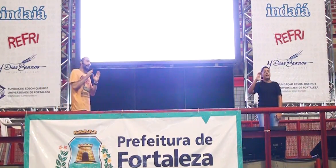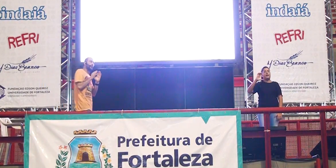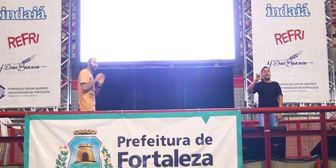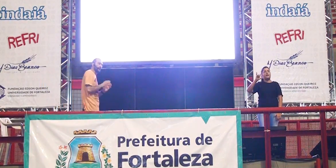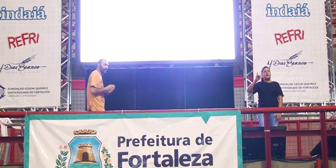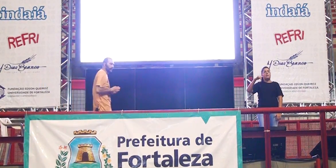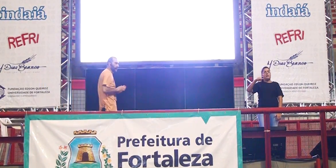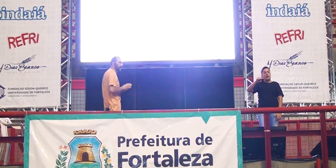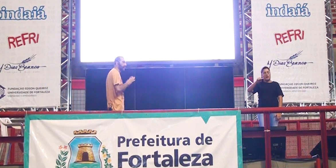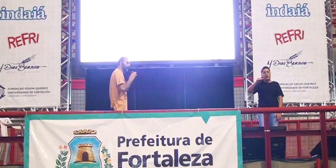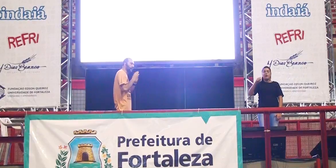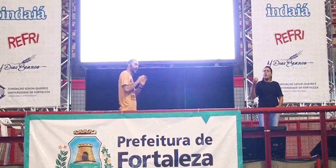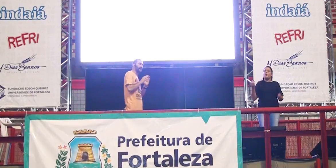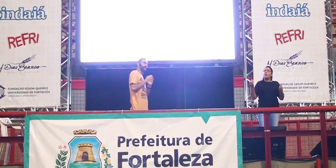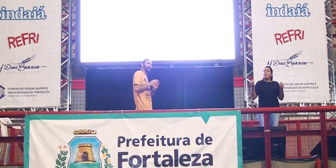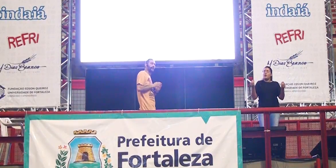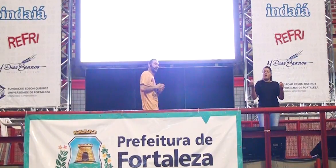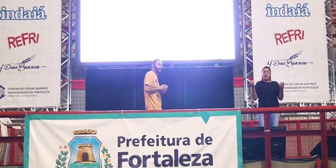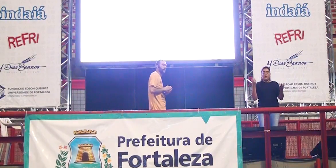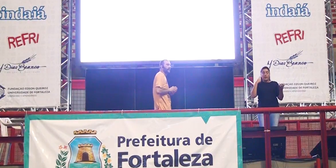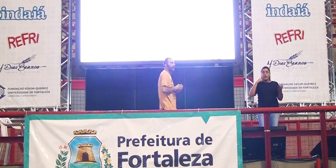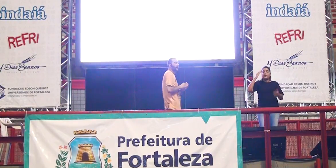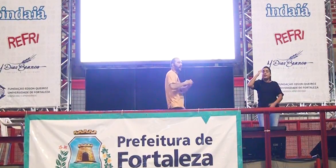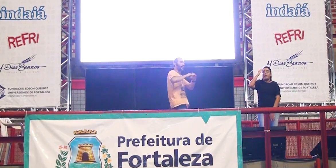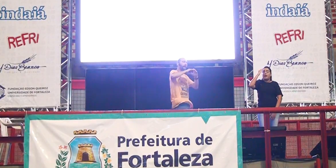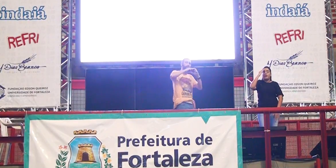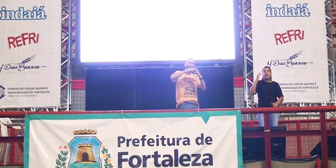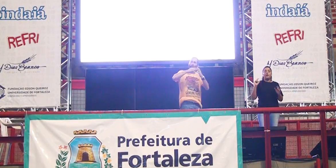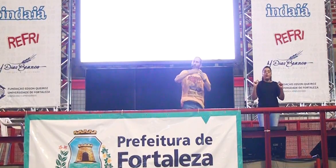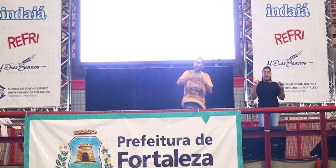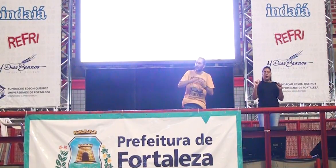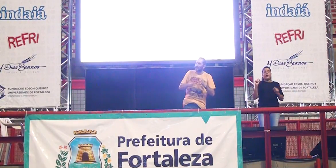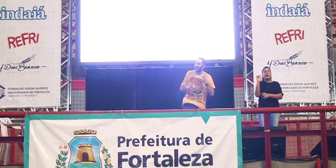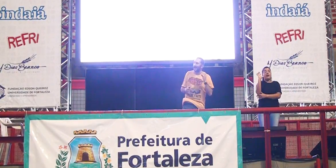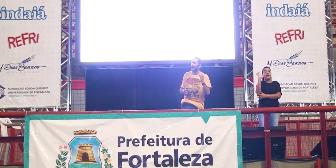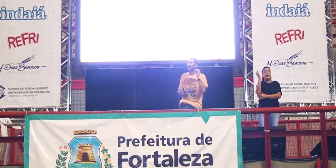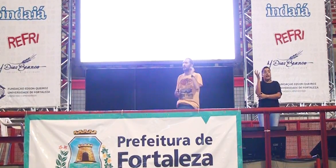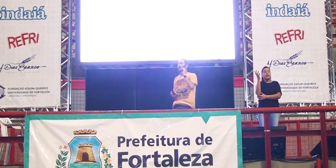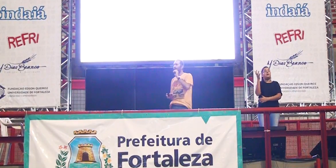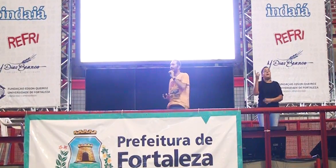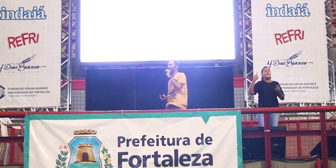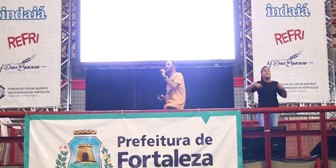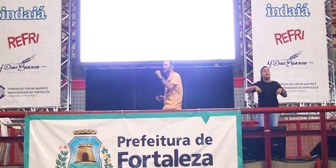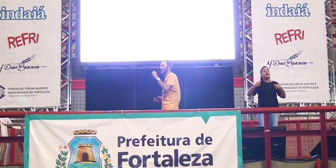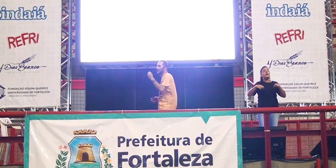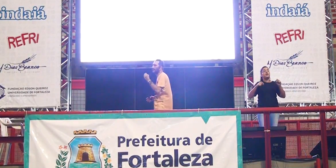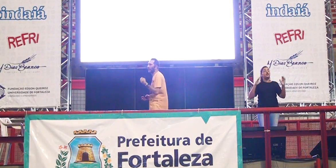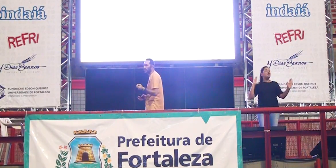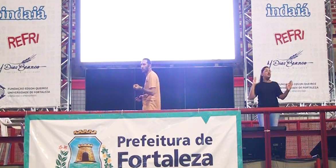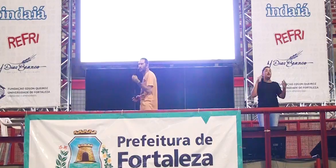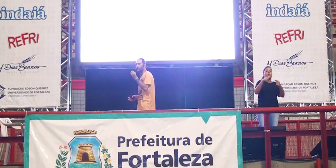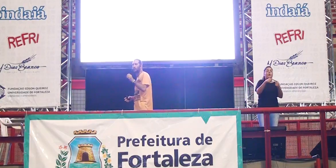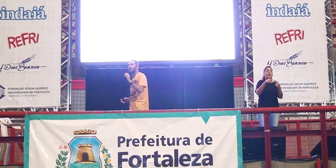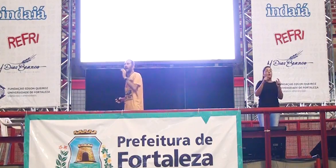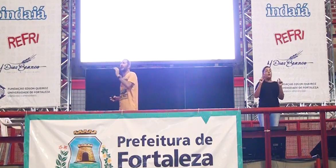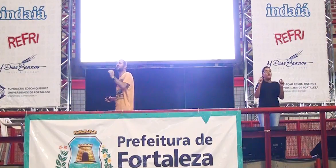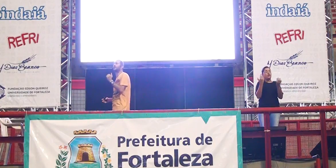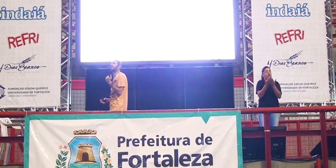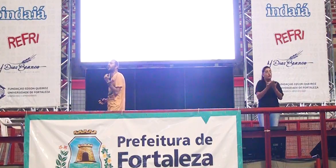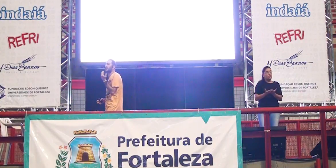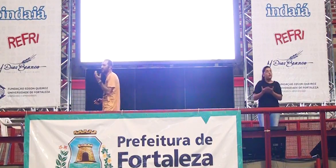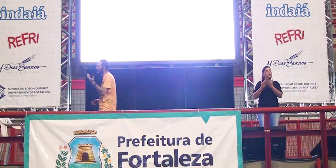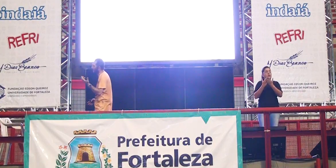trabalhar a climatologia, a primeira coisa é entender que a climatologia ela está relacionada diretamente com o estudo